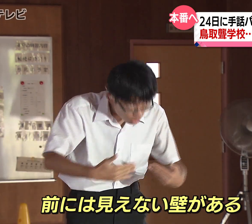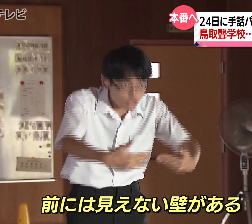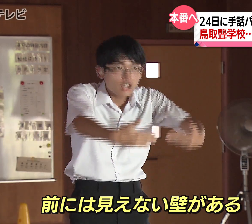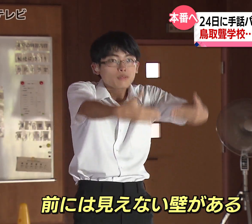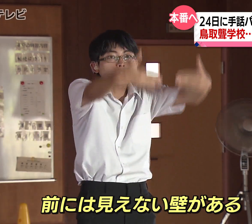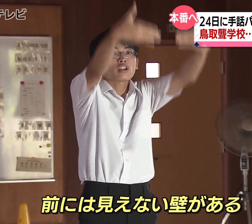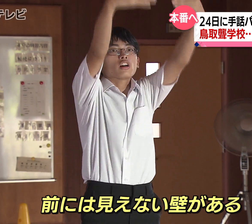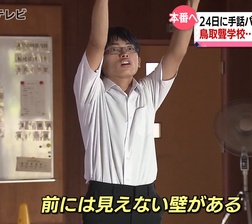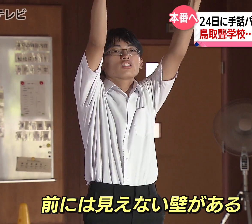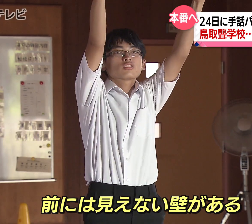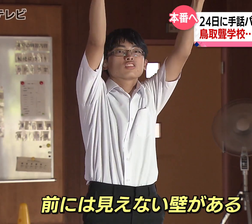見えない壁がある。